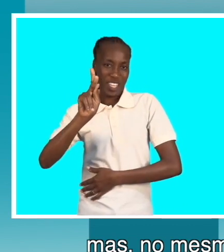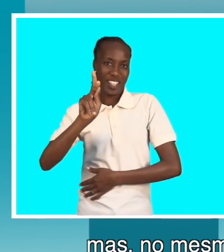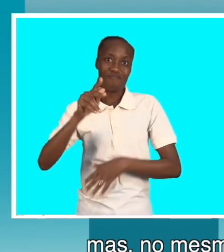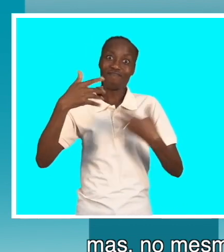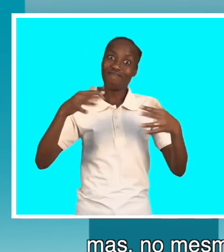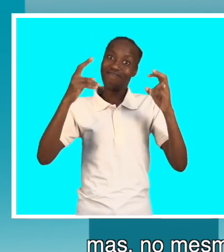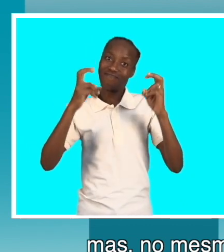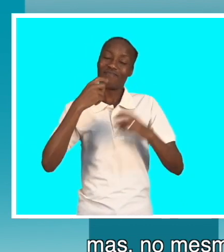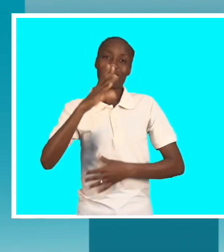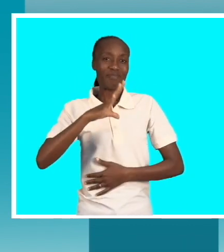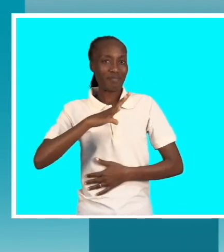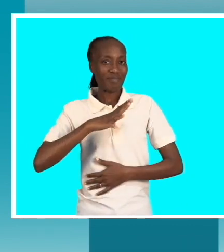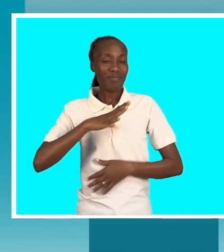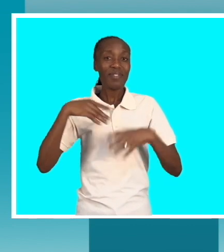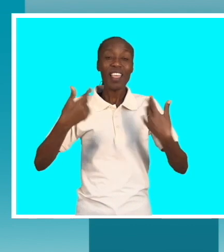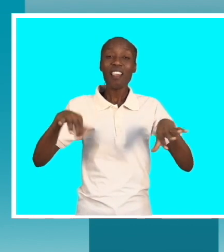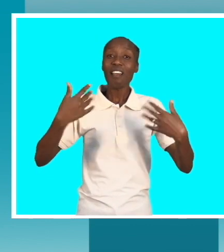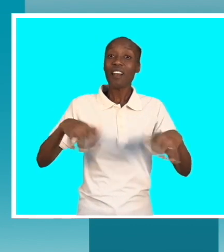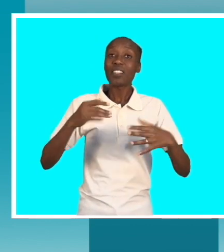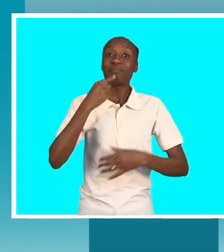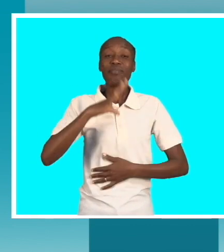Vocês conseguiram ganhar o hockey.